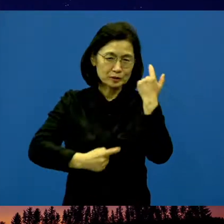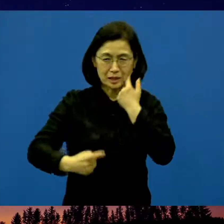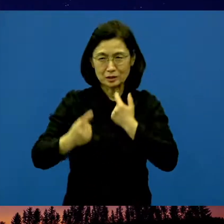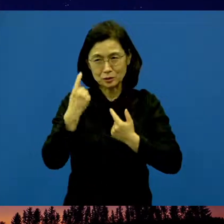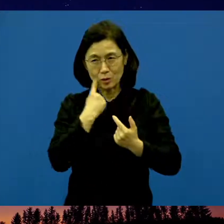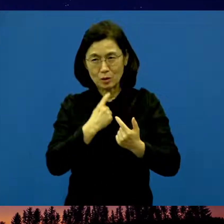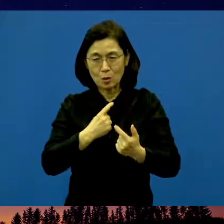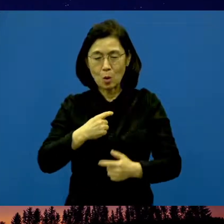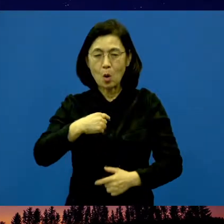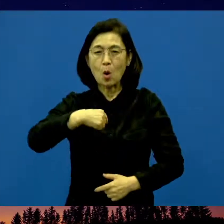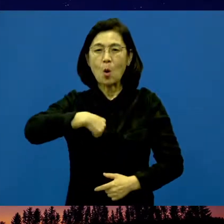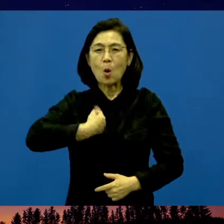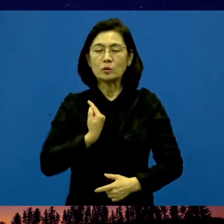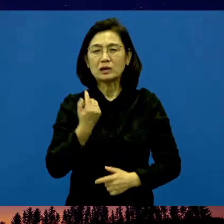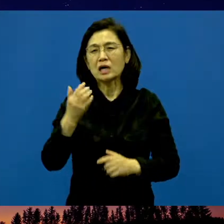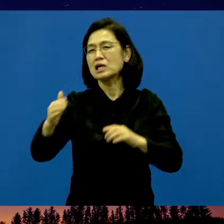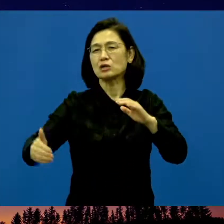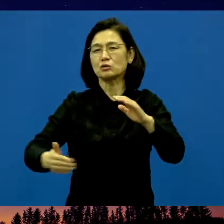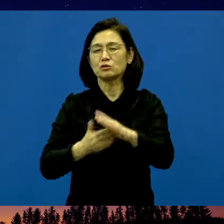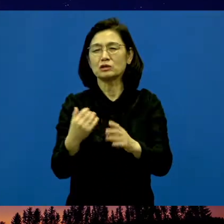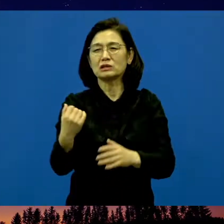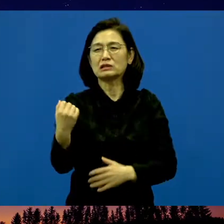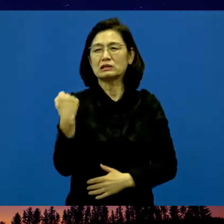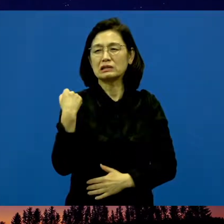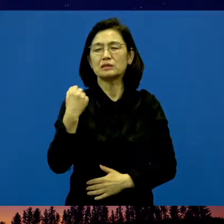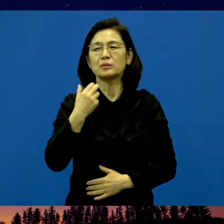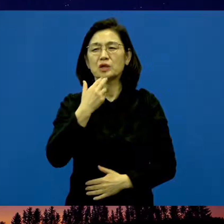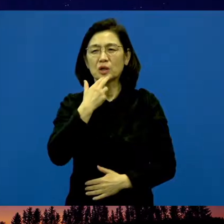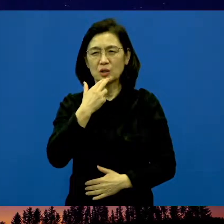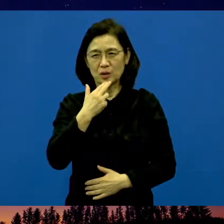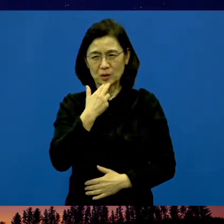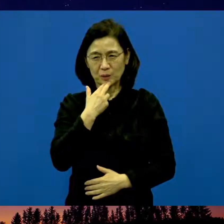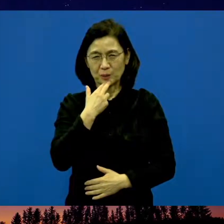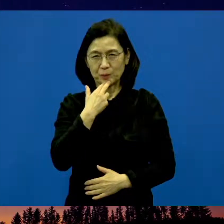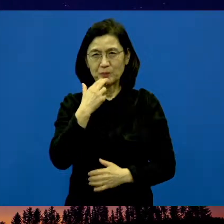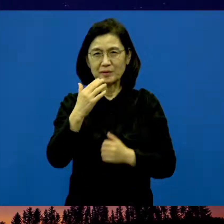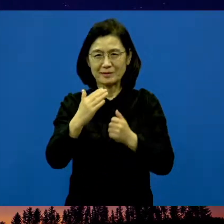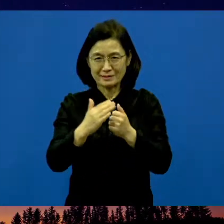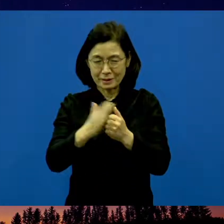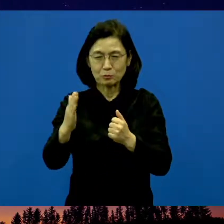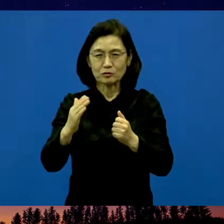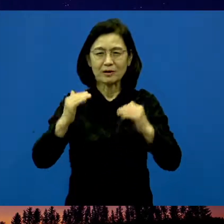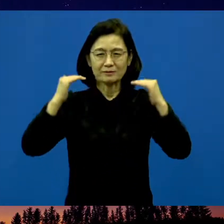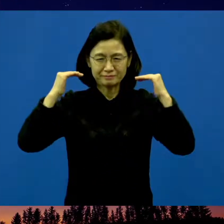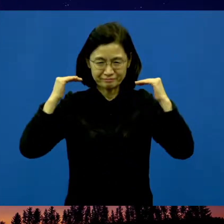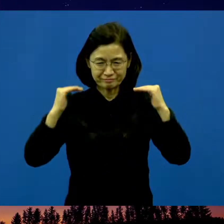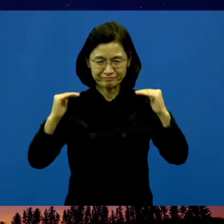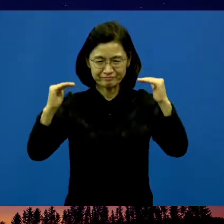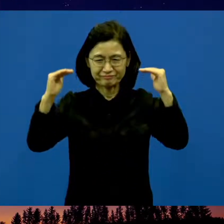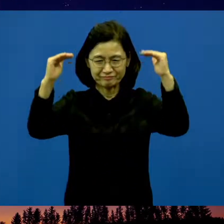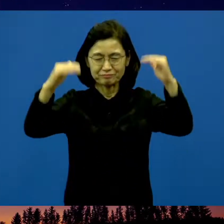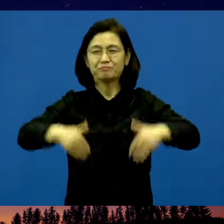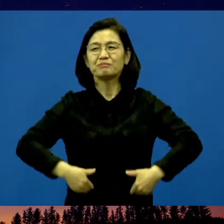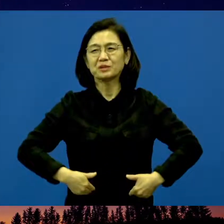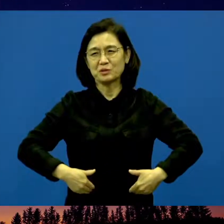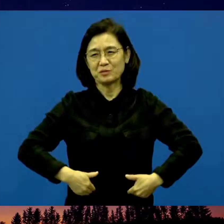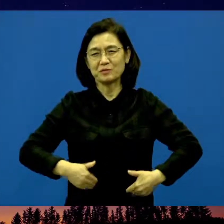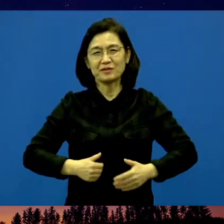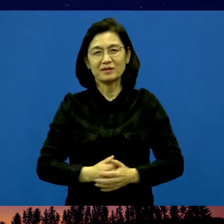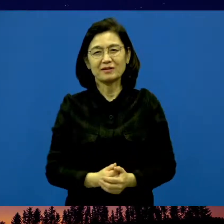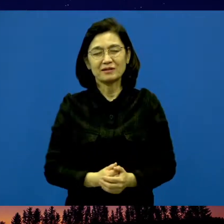수 있는 능력이 없어요. 그리고 세상에 일어나는 일들에 대해서 받아들이고 이겨낼 준비가 되어 있지 않는